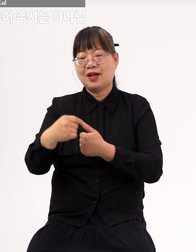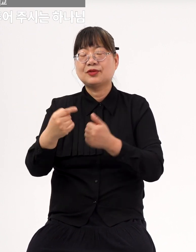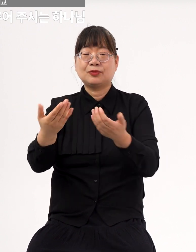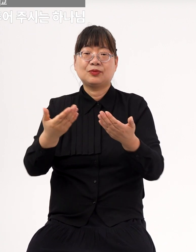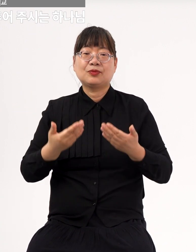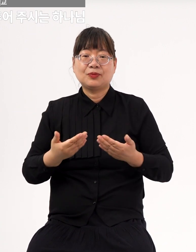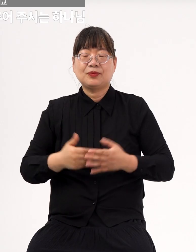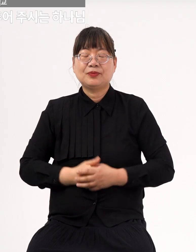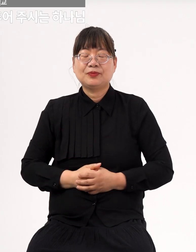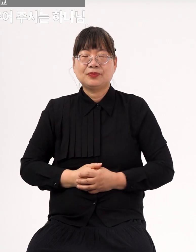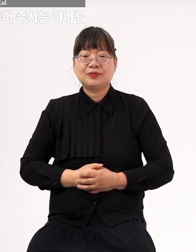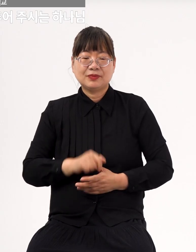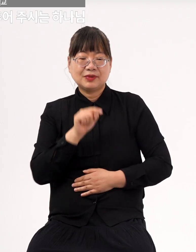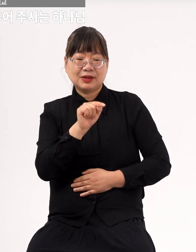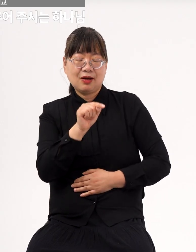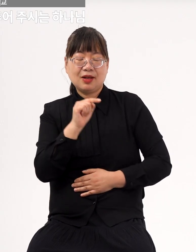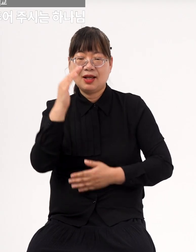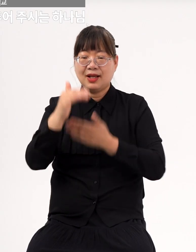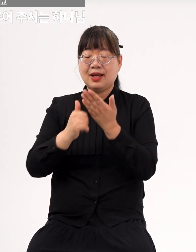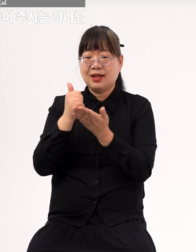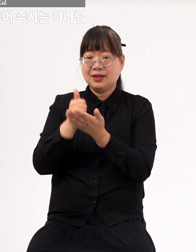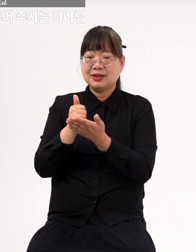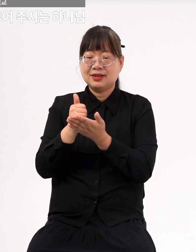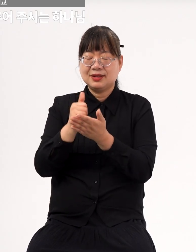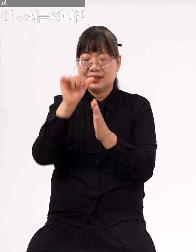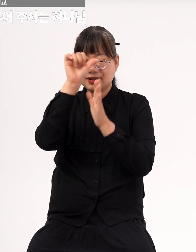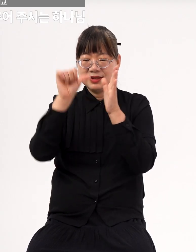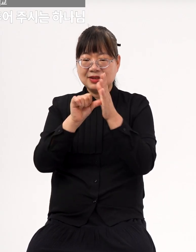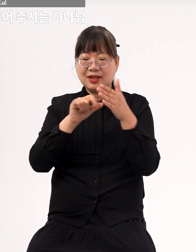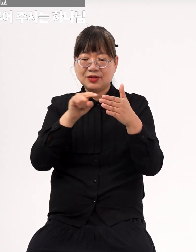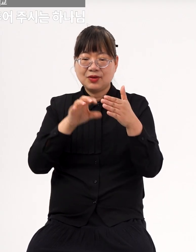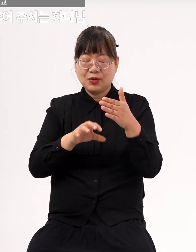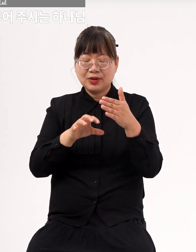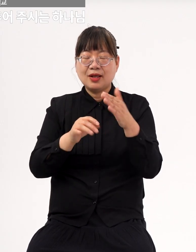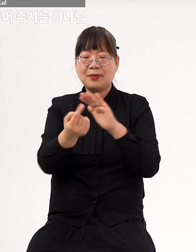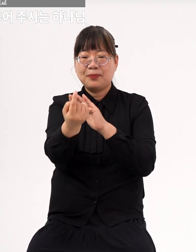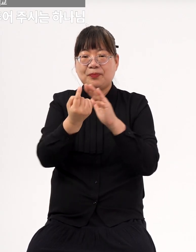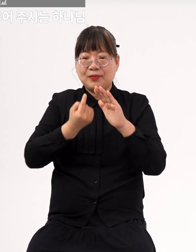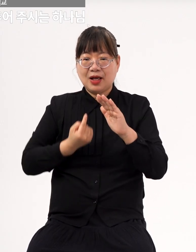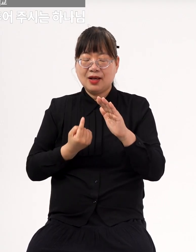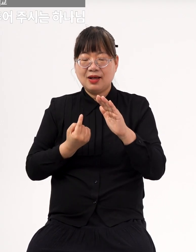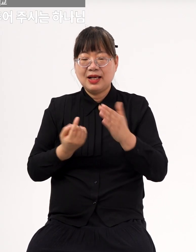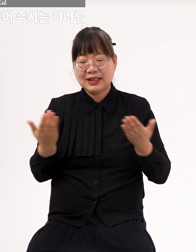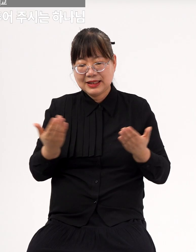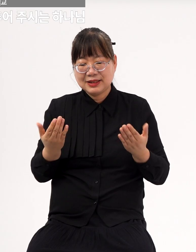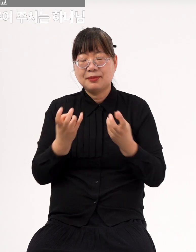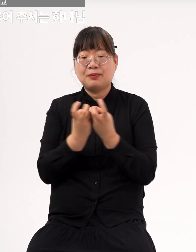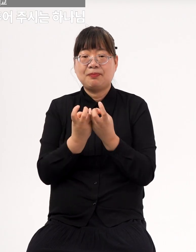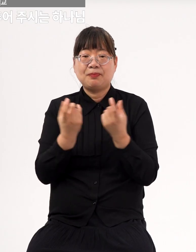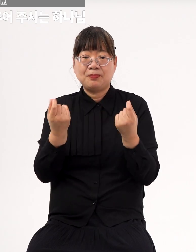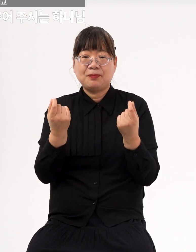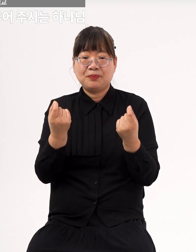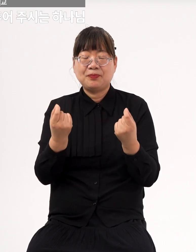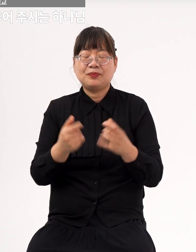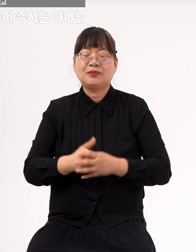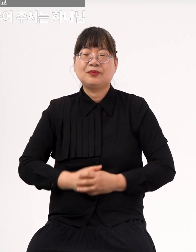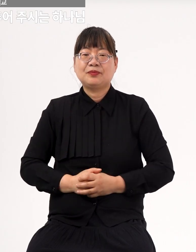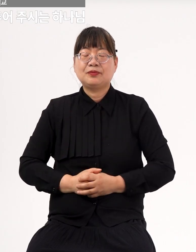겁니다. 이것이 하나님이 인생 속에 찾아오셔서 일하시는 방식이에요.